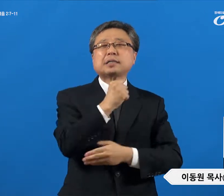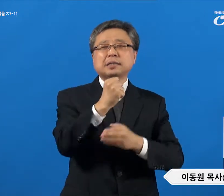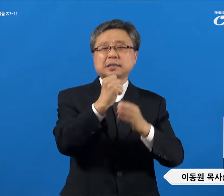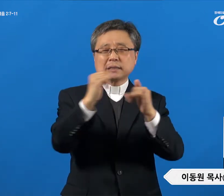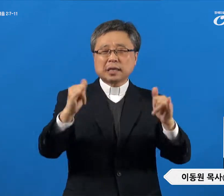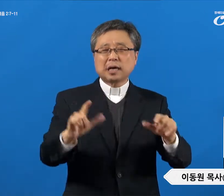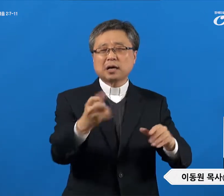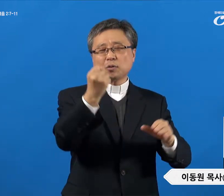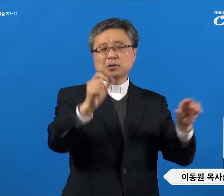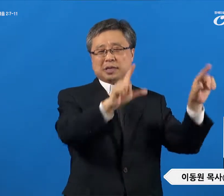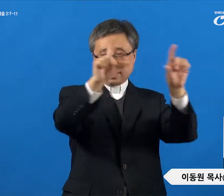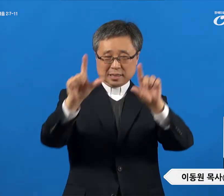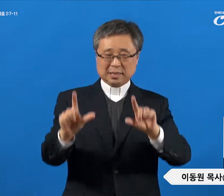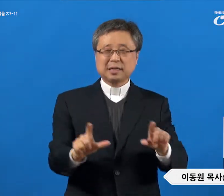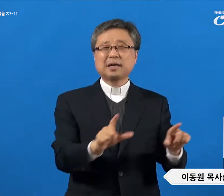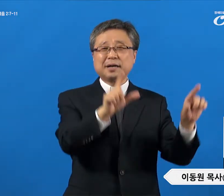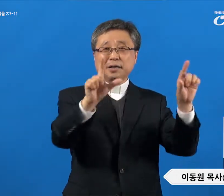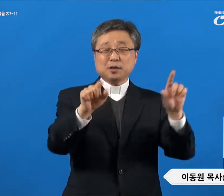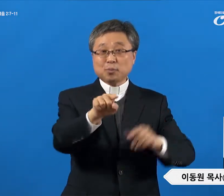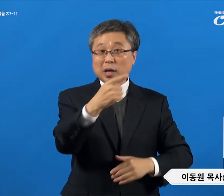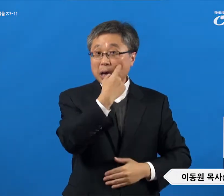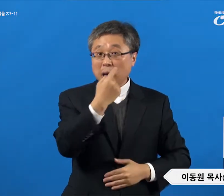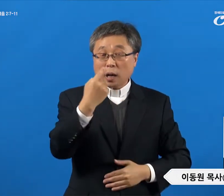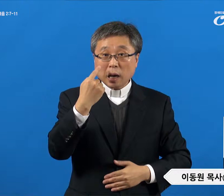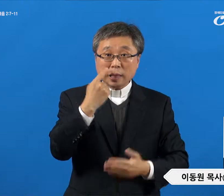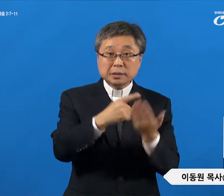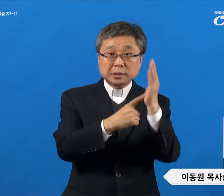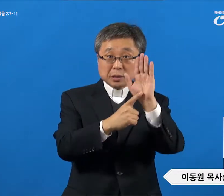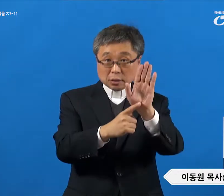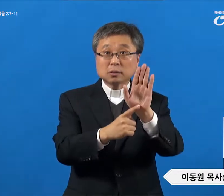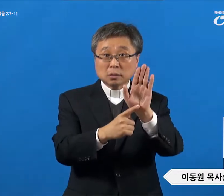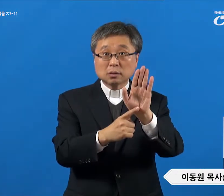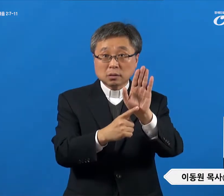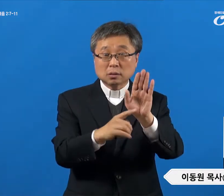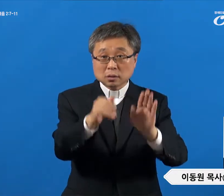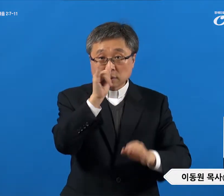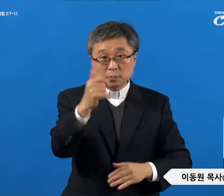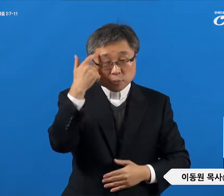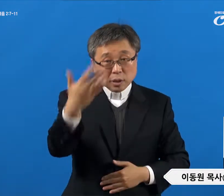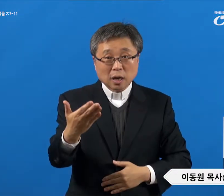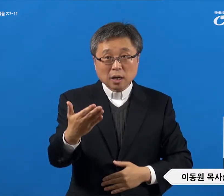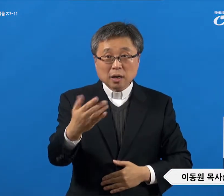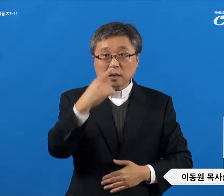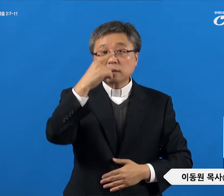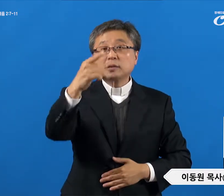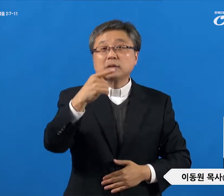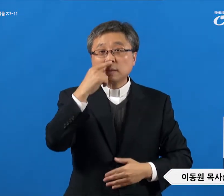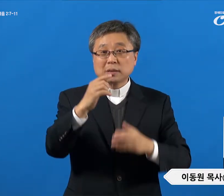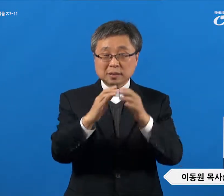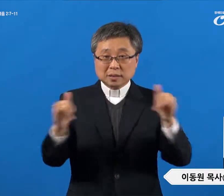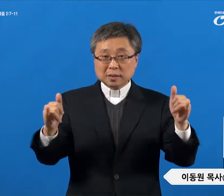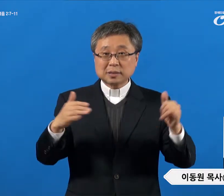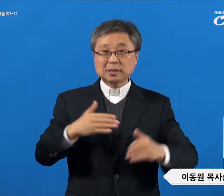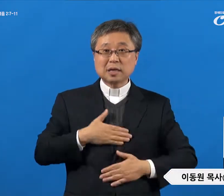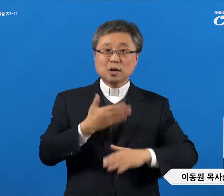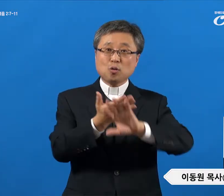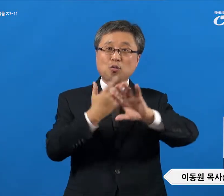자. 여러분 간증이 있습니까? 이 서양 사람들은 제가 외국에서 신앙생활